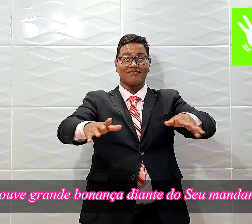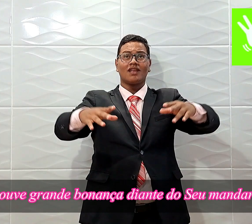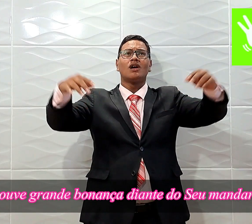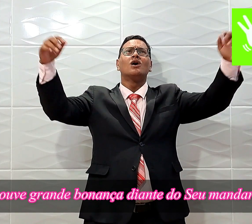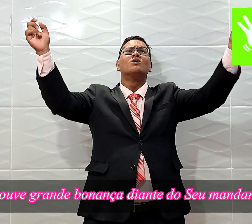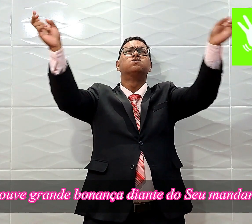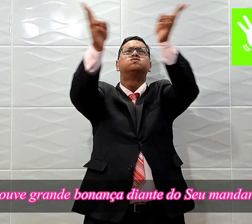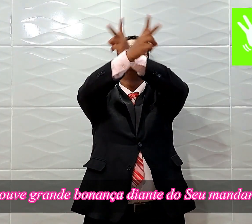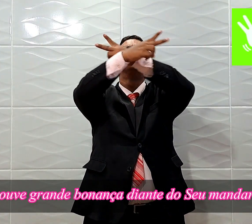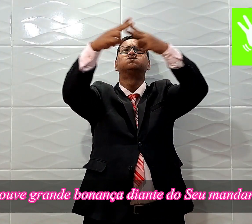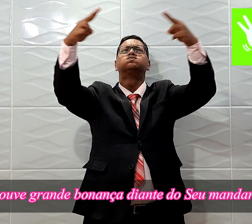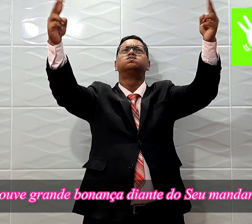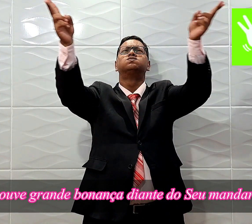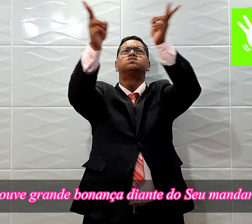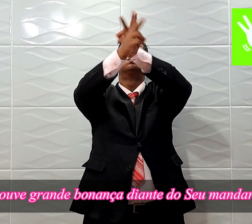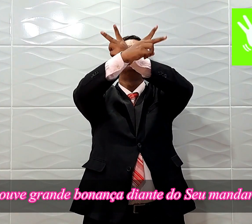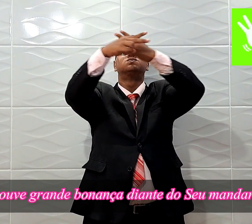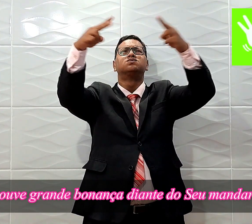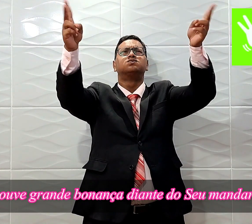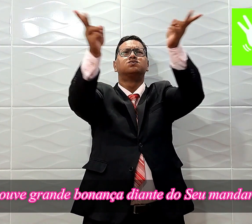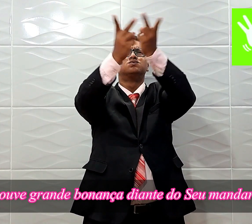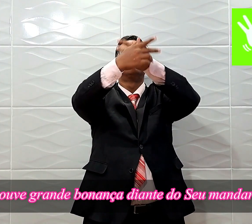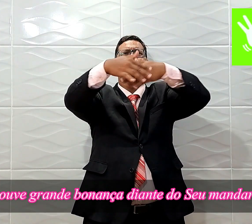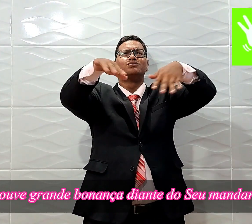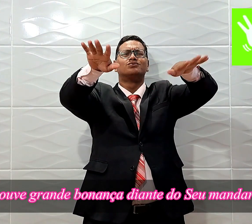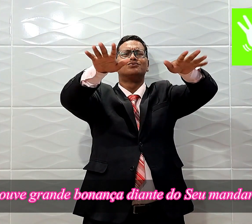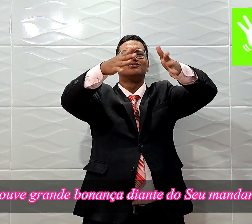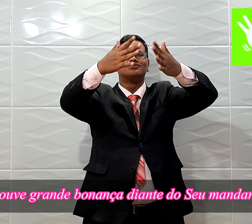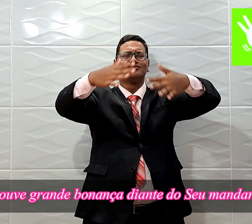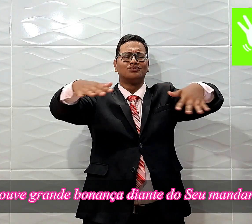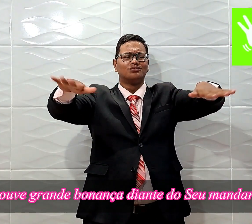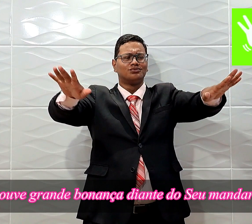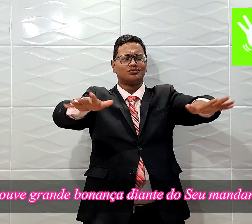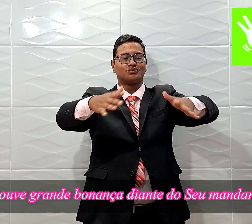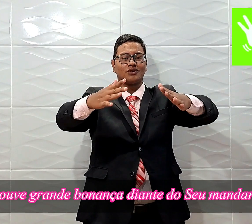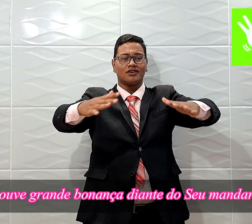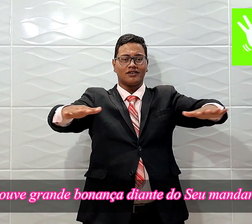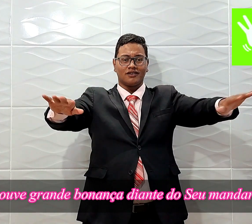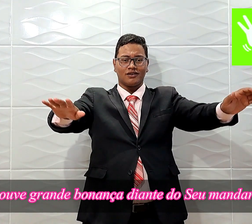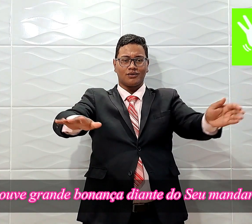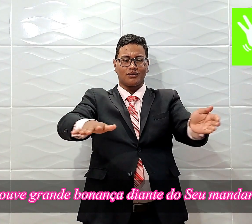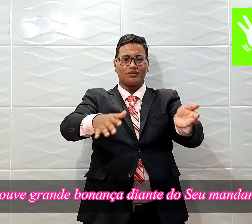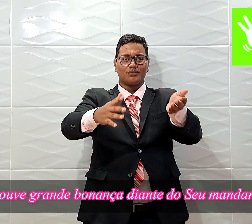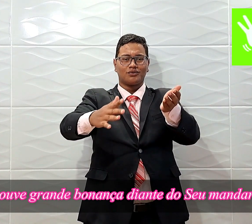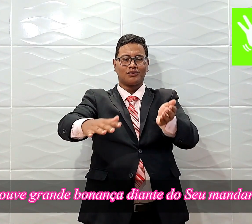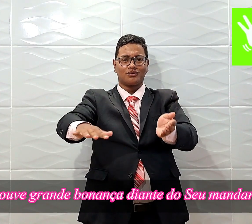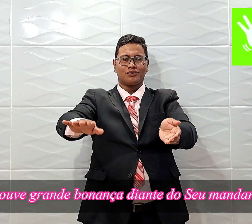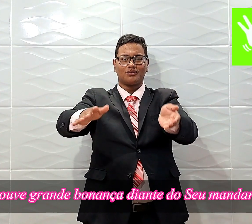E houve grande bonança Diante do seu